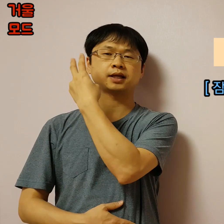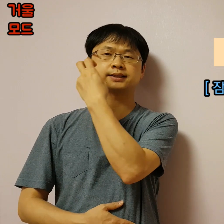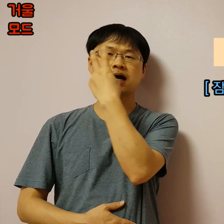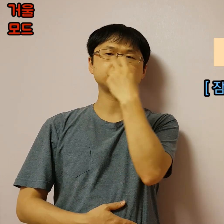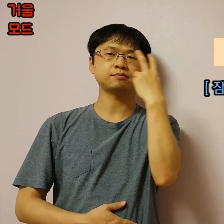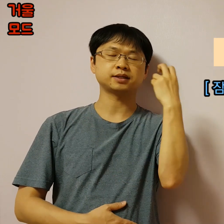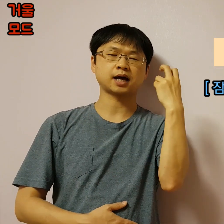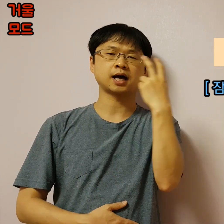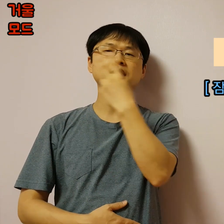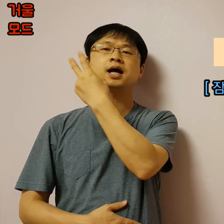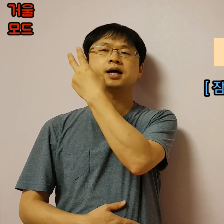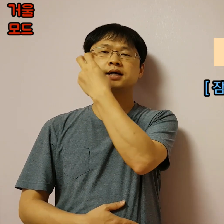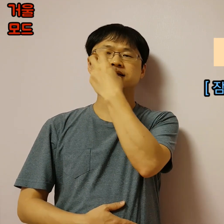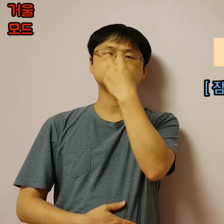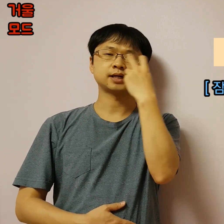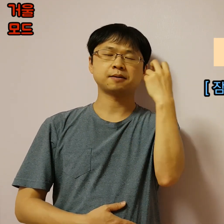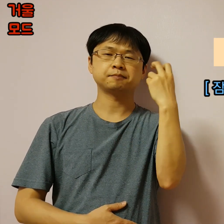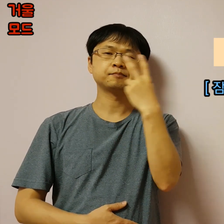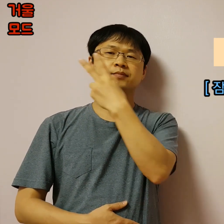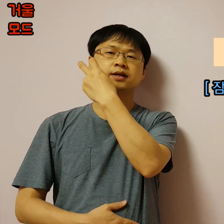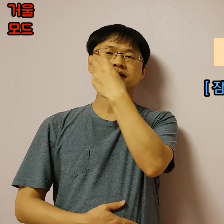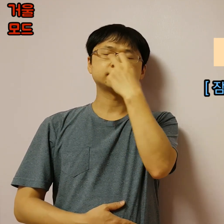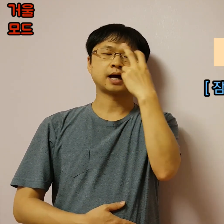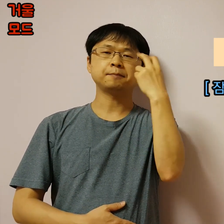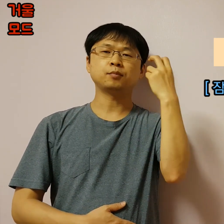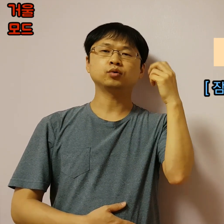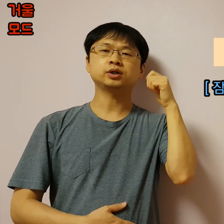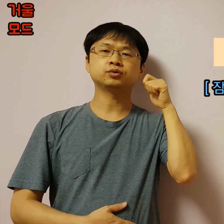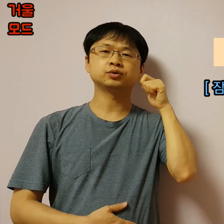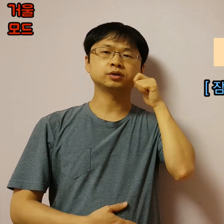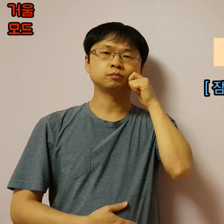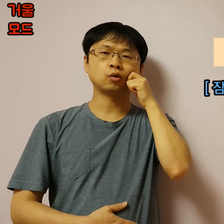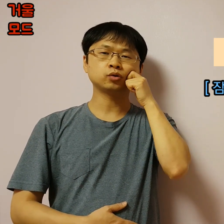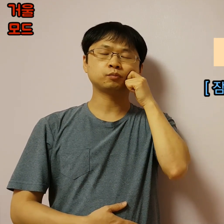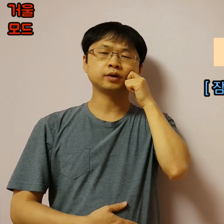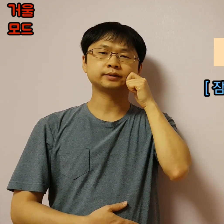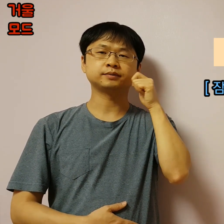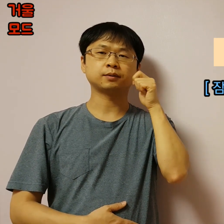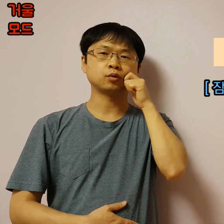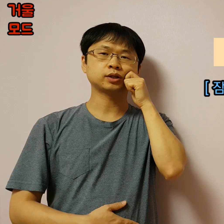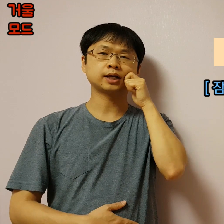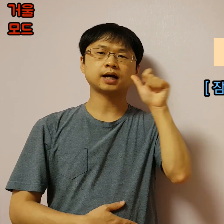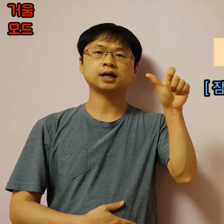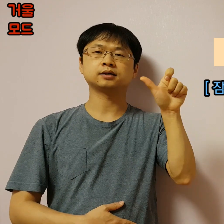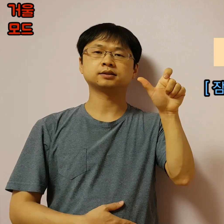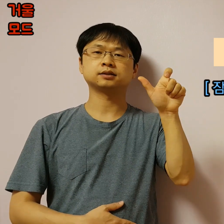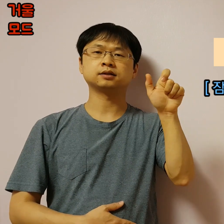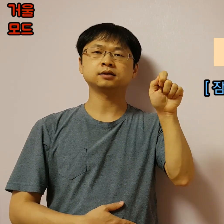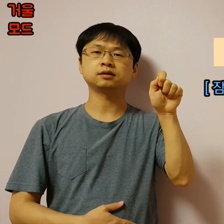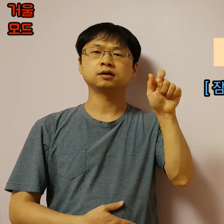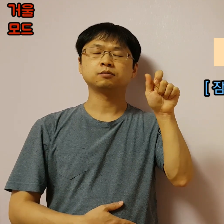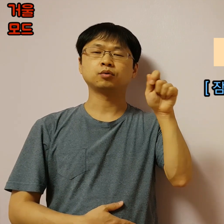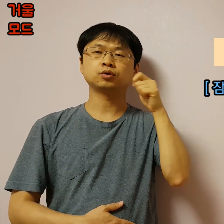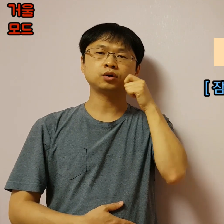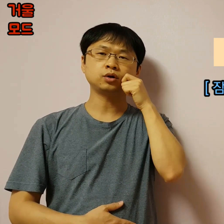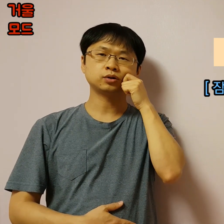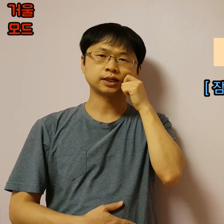됩니다. 잠입니다. 잠 못 이루는 못 배웠습니다. 못하다 하는 것은 볼을